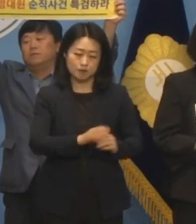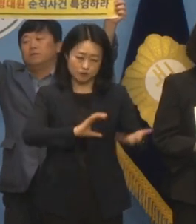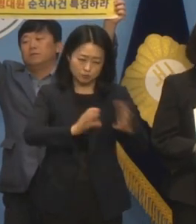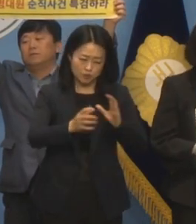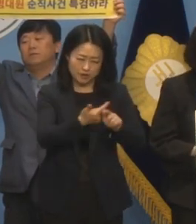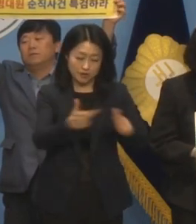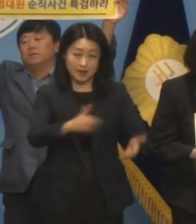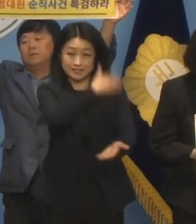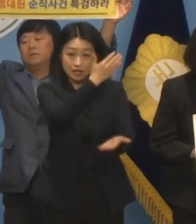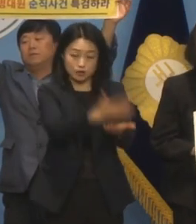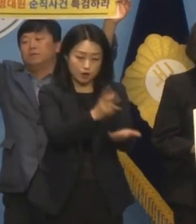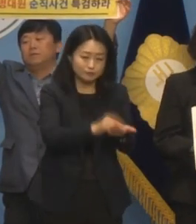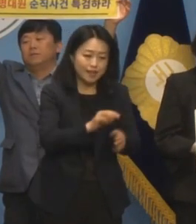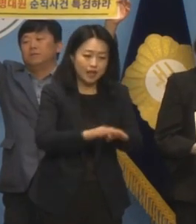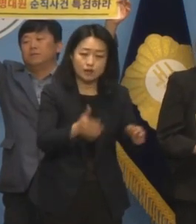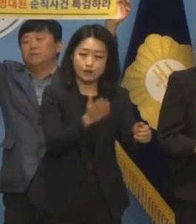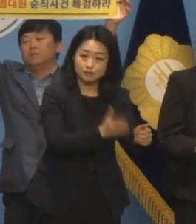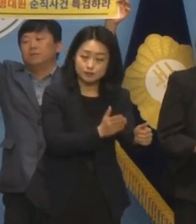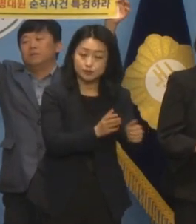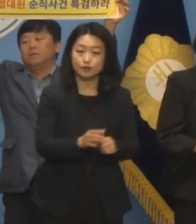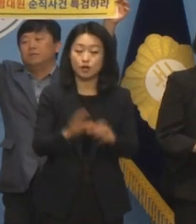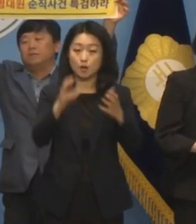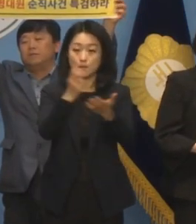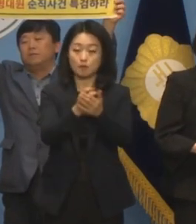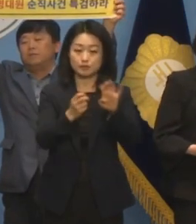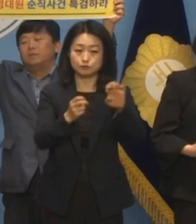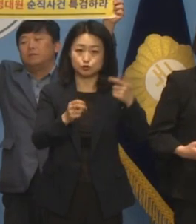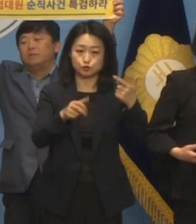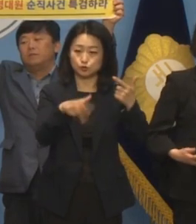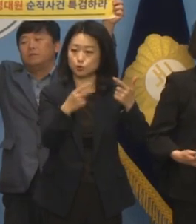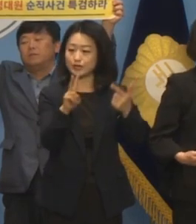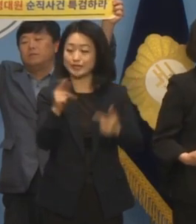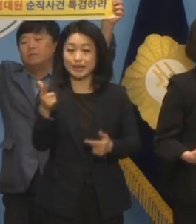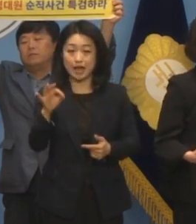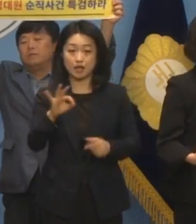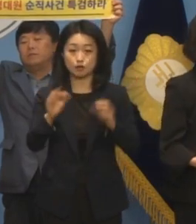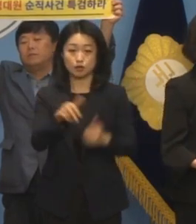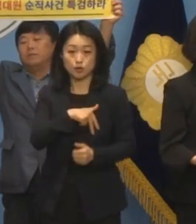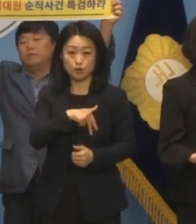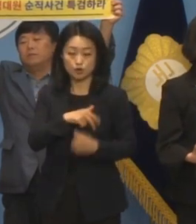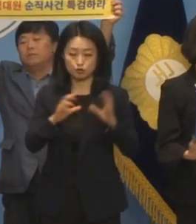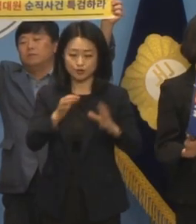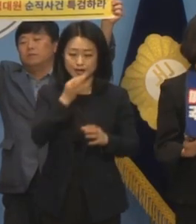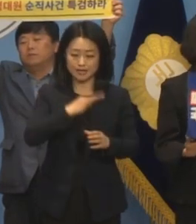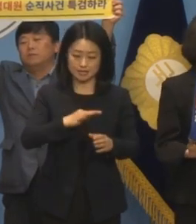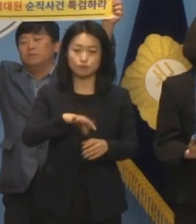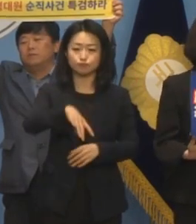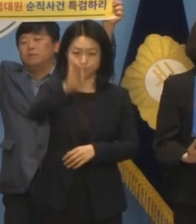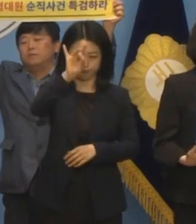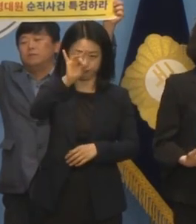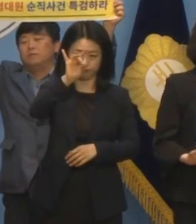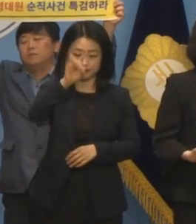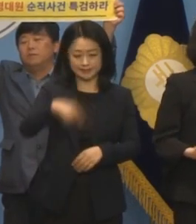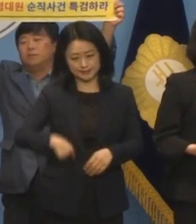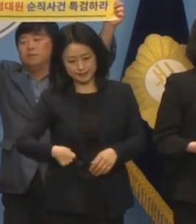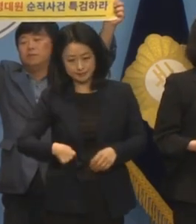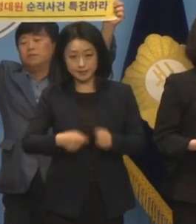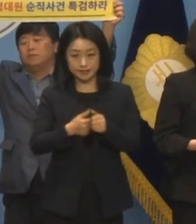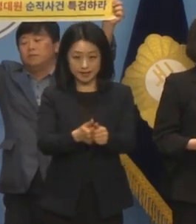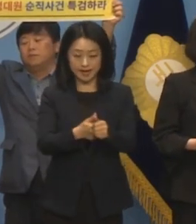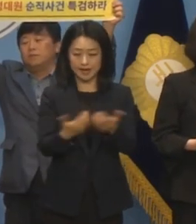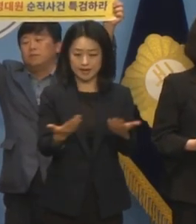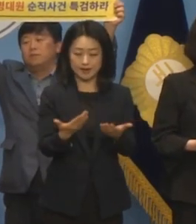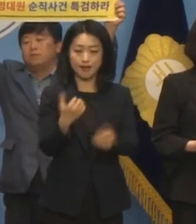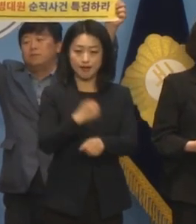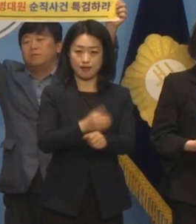모아주십시오. 대한민국 헌법 제46조 제2항 국회의원은 국가 이익을 우선하여 양심에 따라